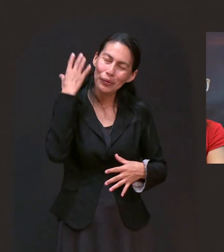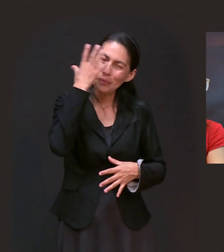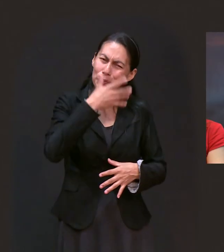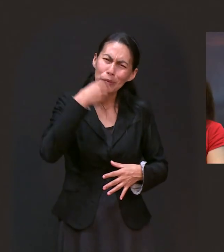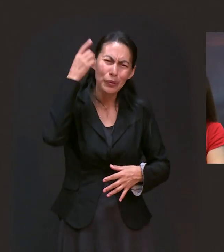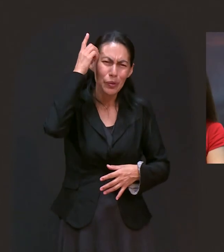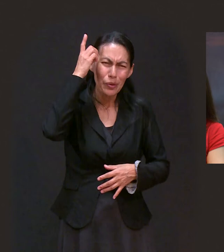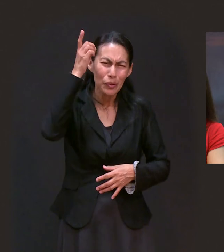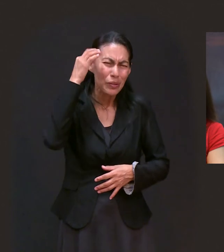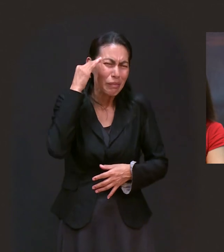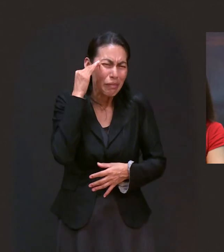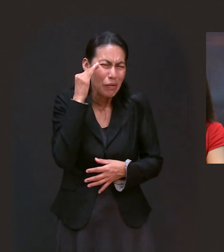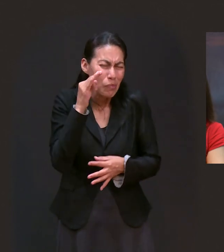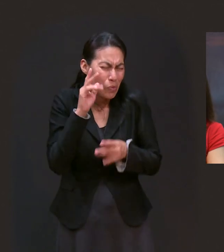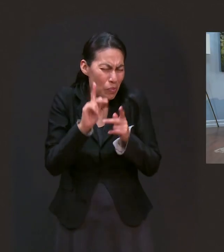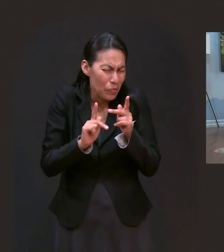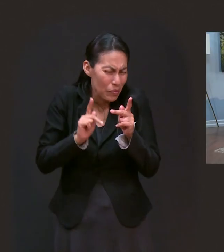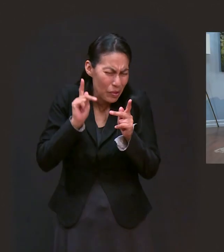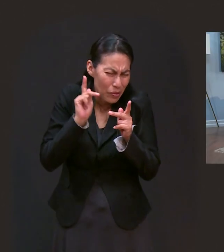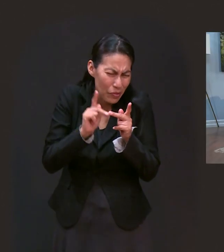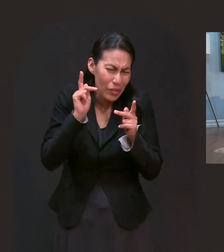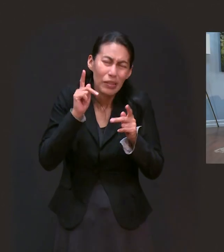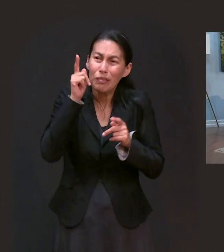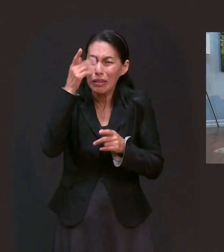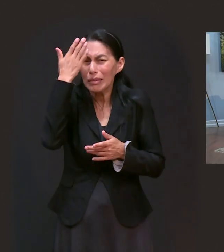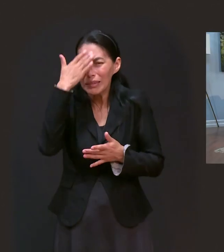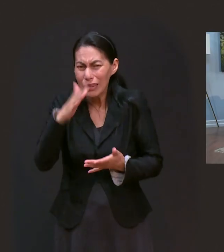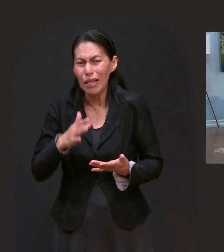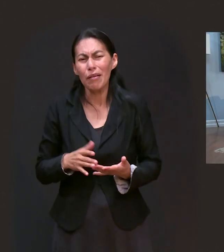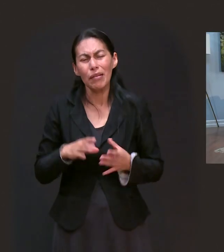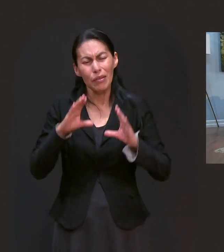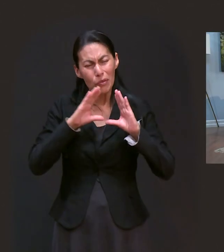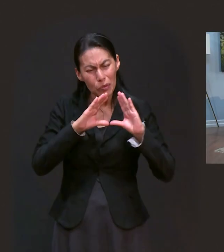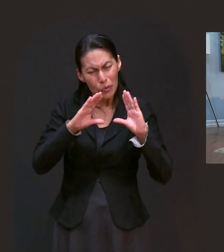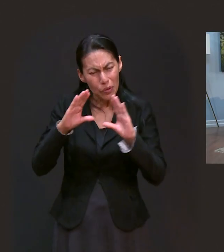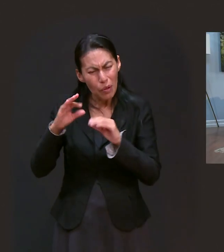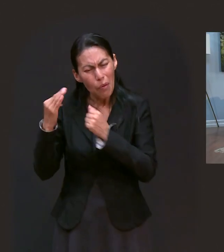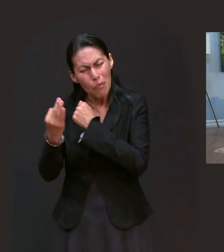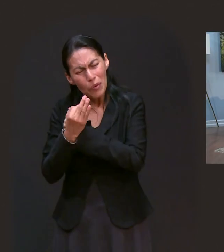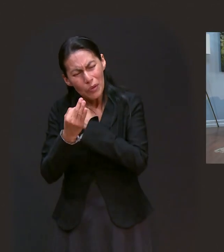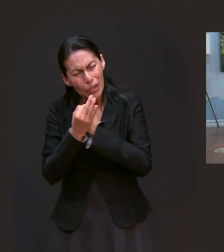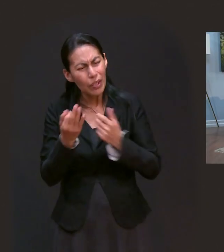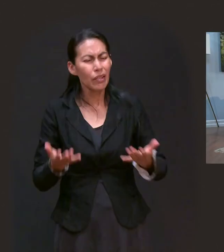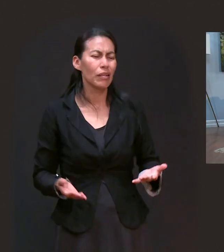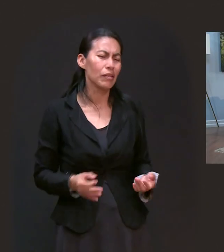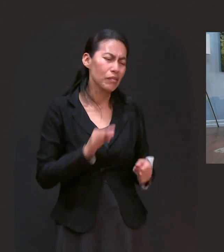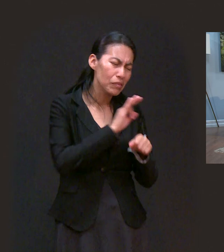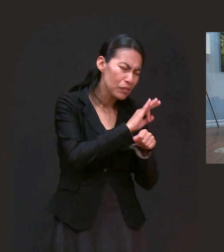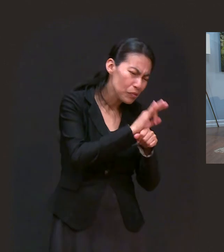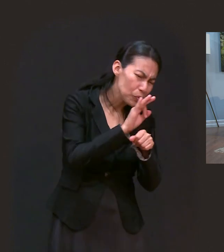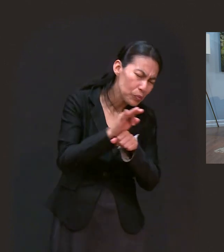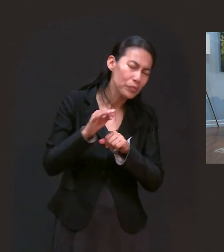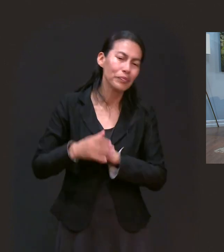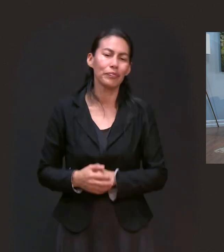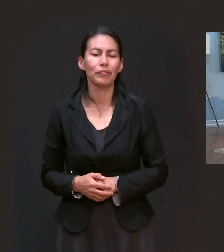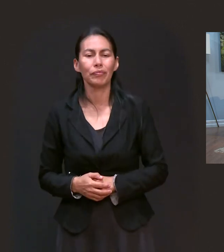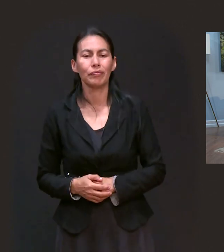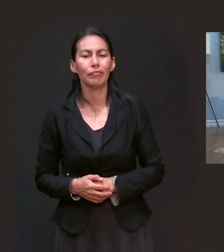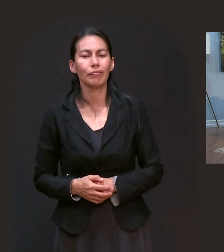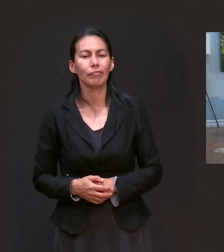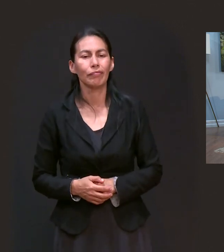el tiempo de dios es perfecto es perfecto porque el chico cuando nosotros planificamos